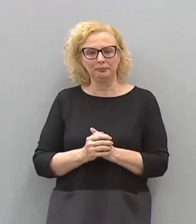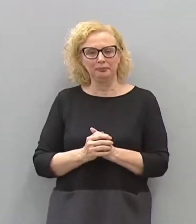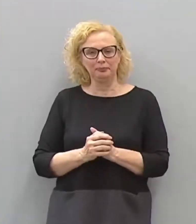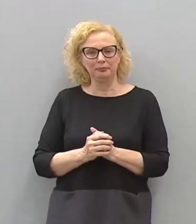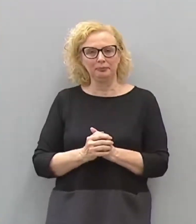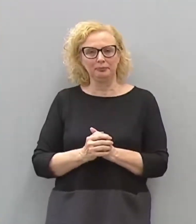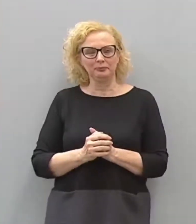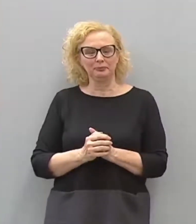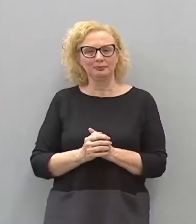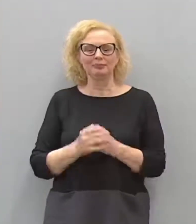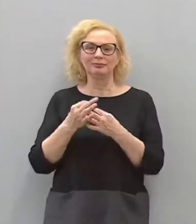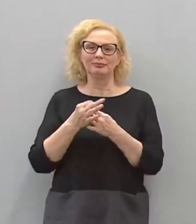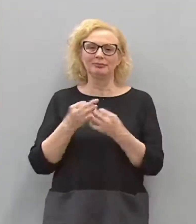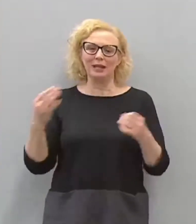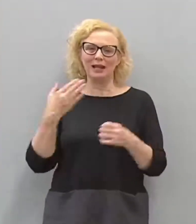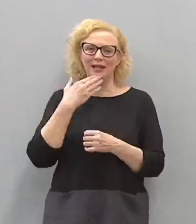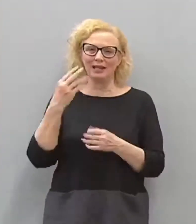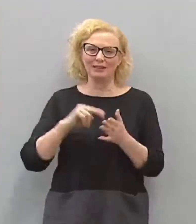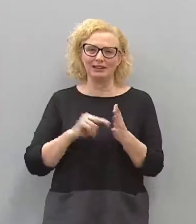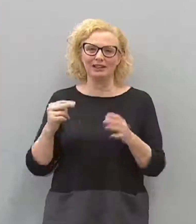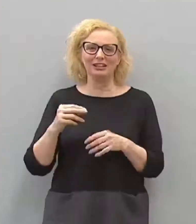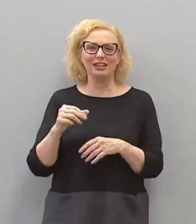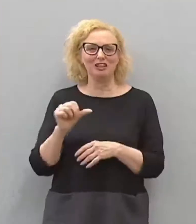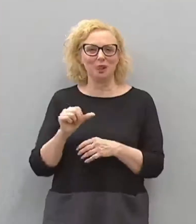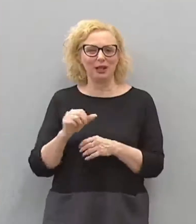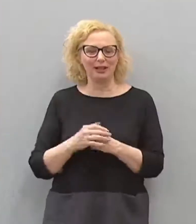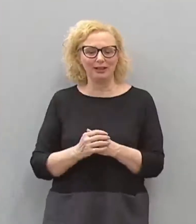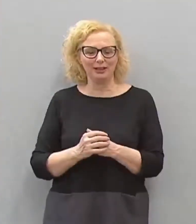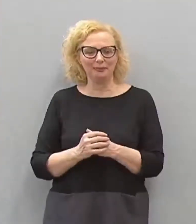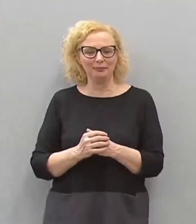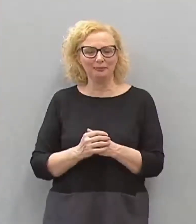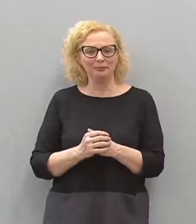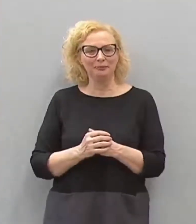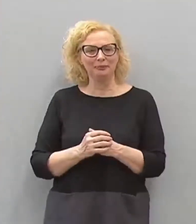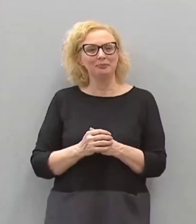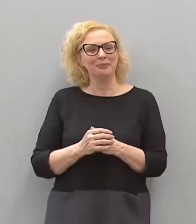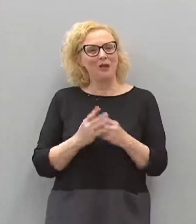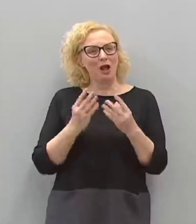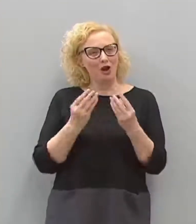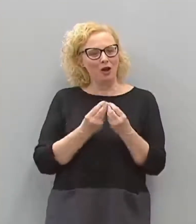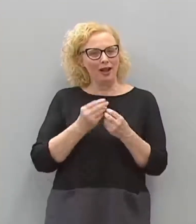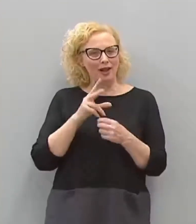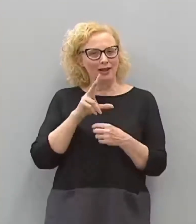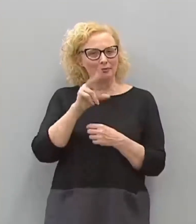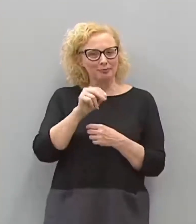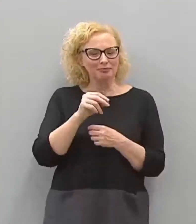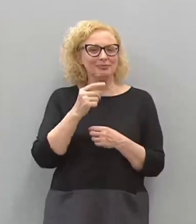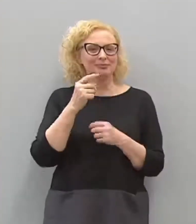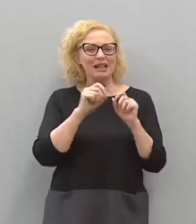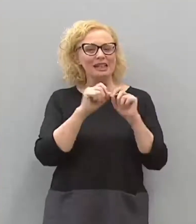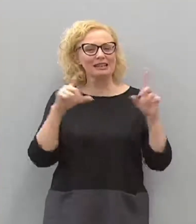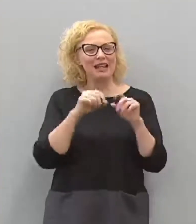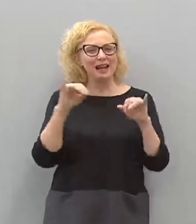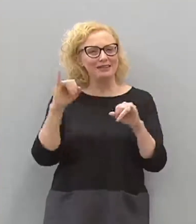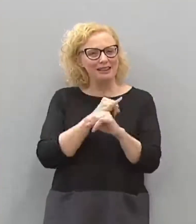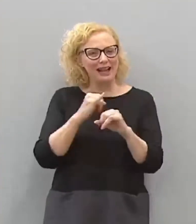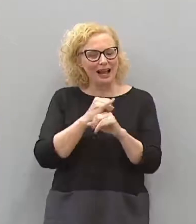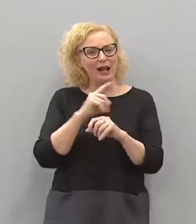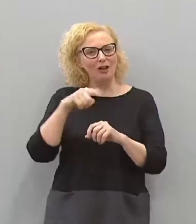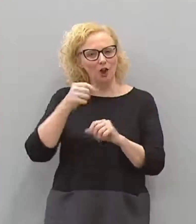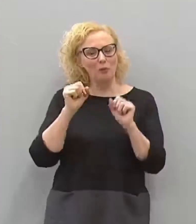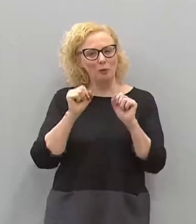bene grazie ingegner simonetti dico ai colleghi che le slide di dettaglio saranno reperibili come sempre